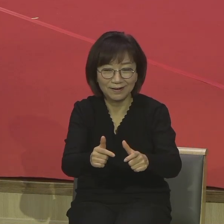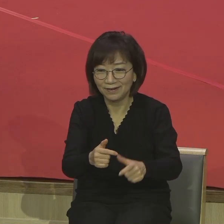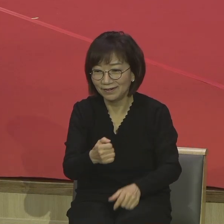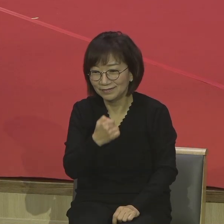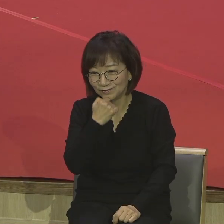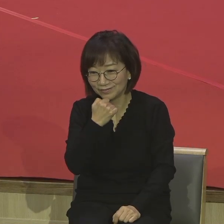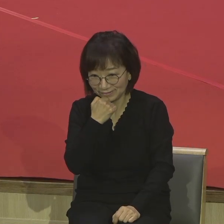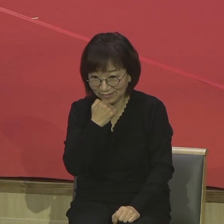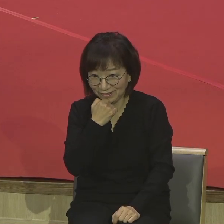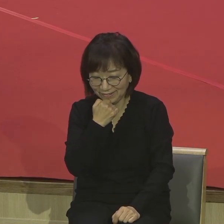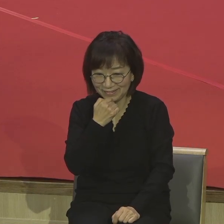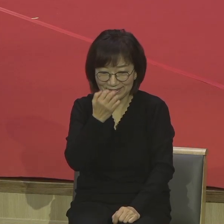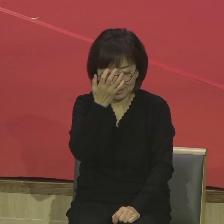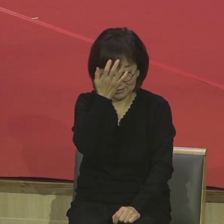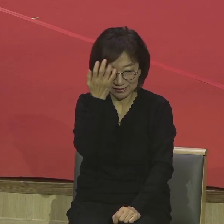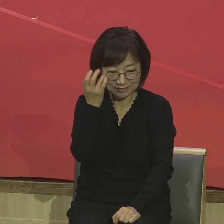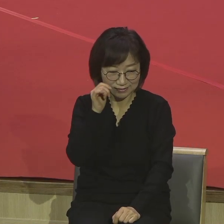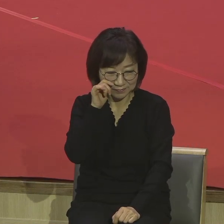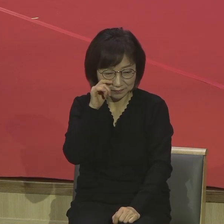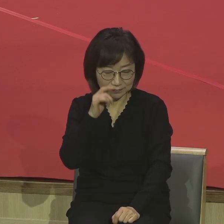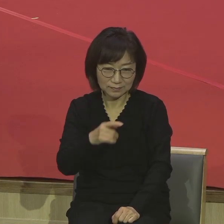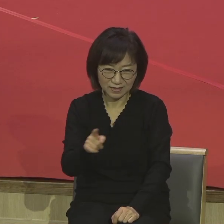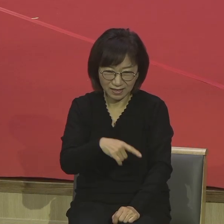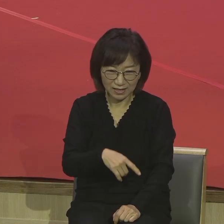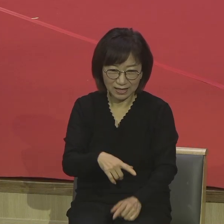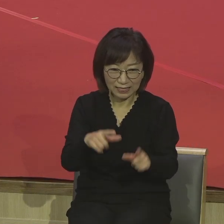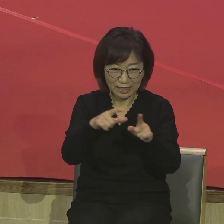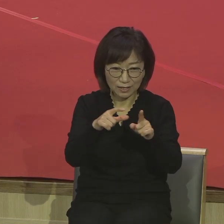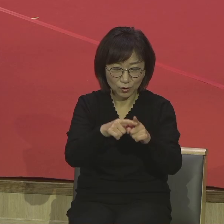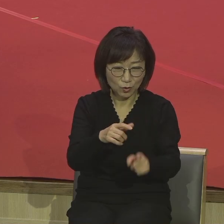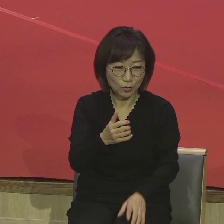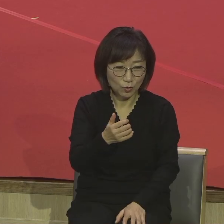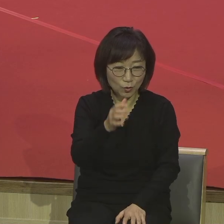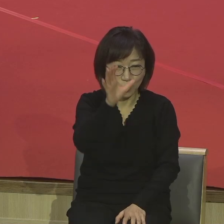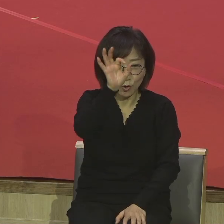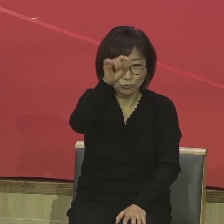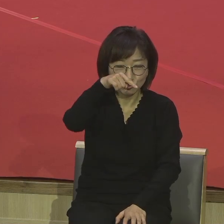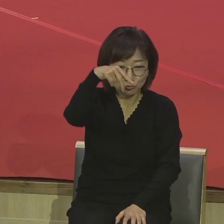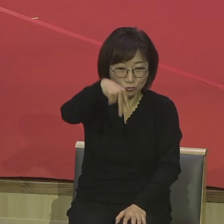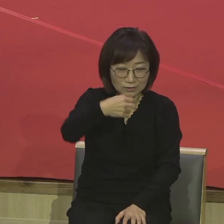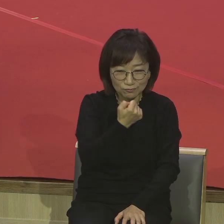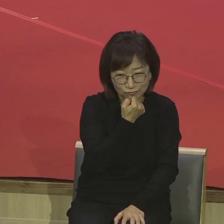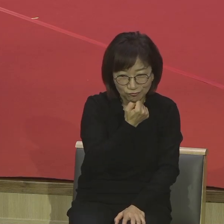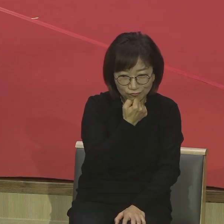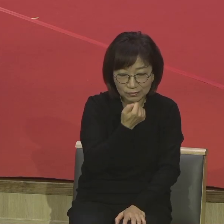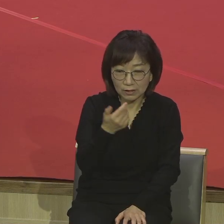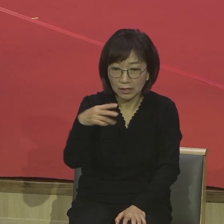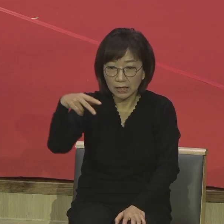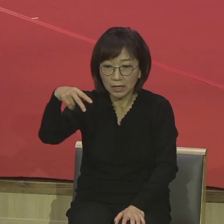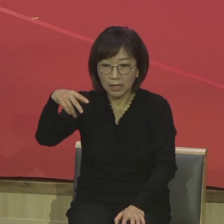요즘 표현을 하면 그걸 뭐라 그래요? 우펀이라고 합니다. 웃기고 슬픈 이야기다.